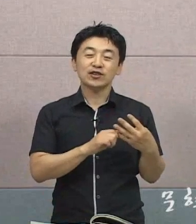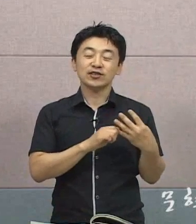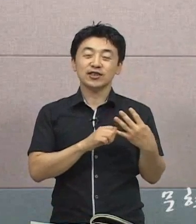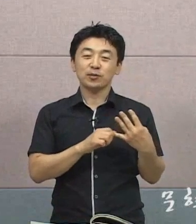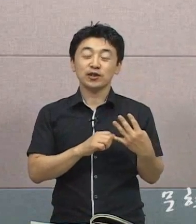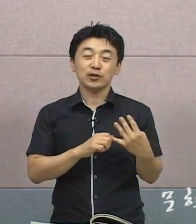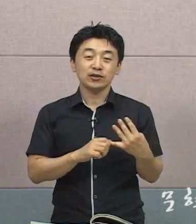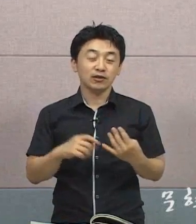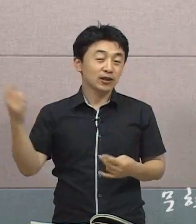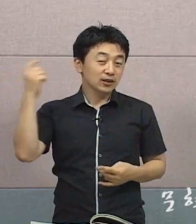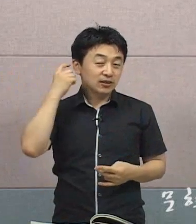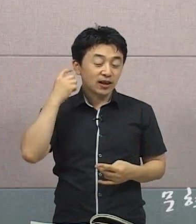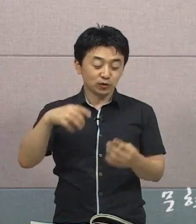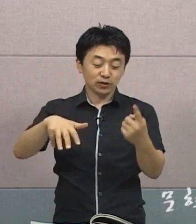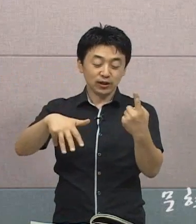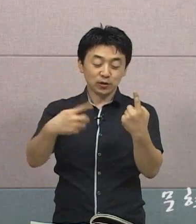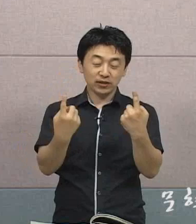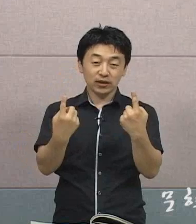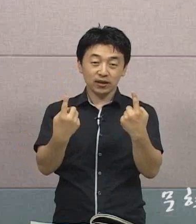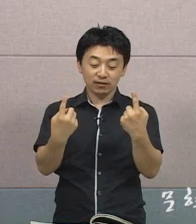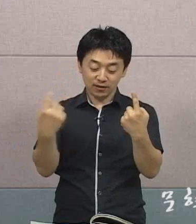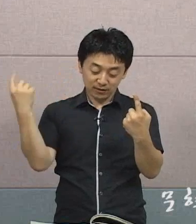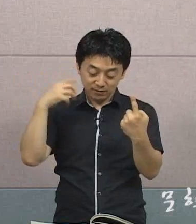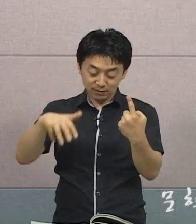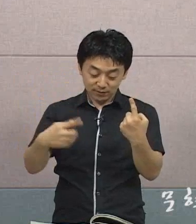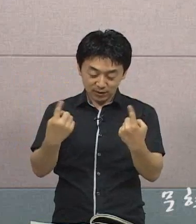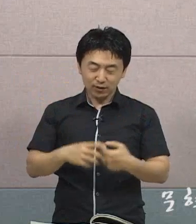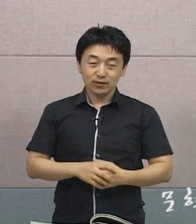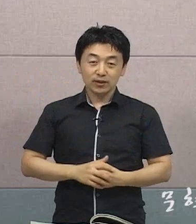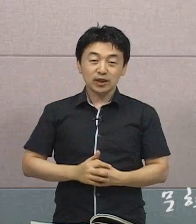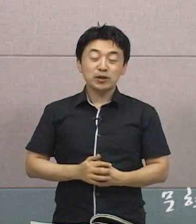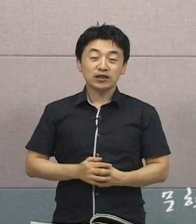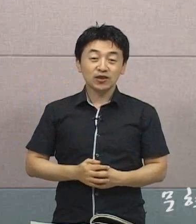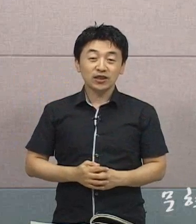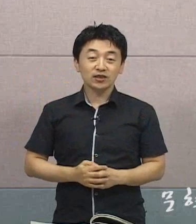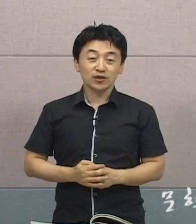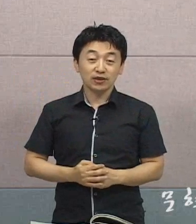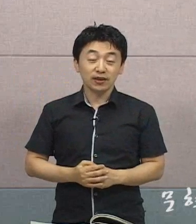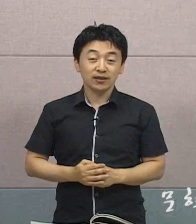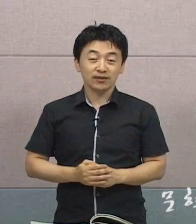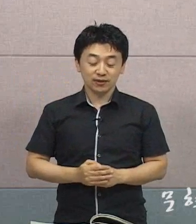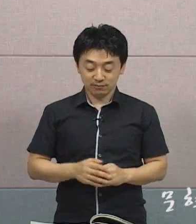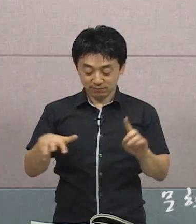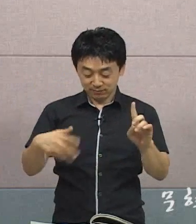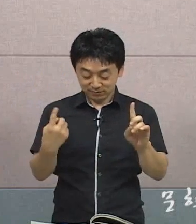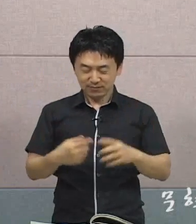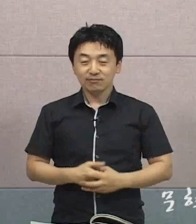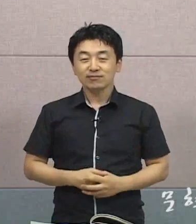단어들은 네 번째에 속하는 거예요. 듣다 하고 1초 했는데, 예, 이미 다 들었다라는 거죠. 예, 그래서,